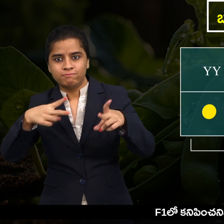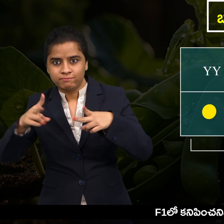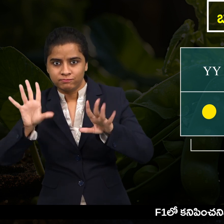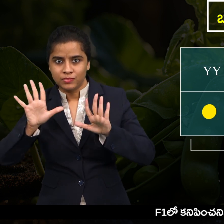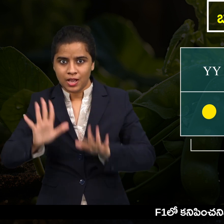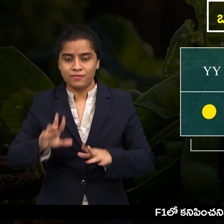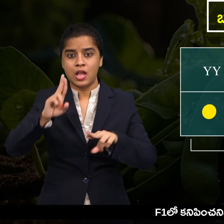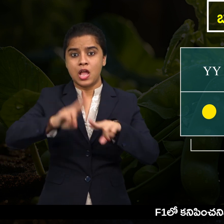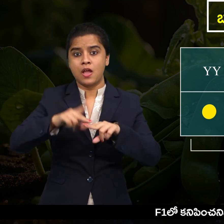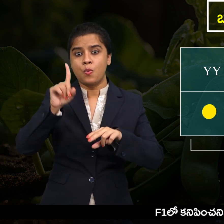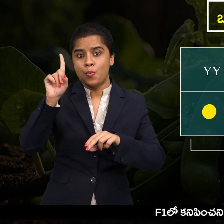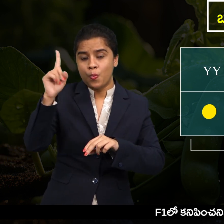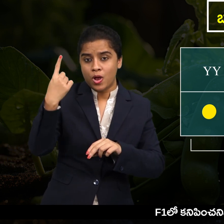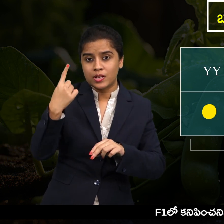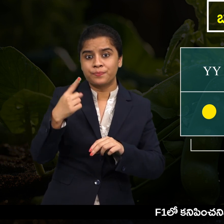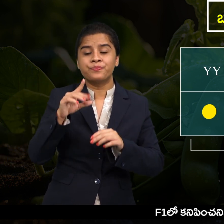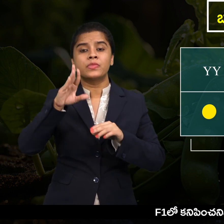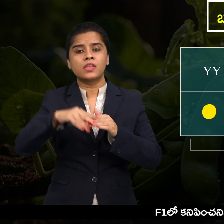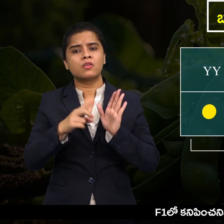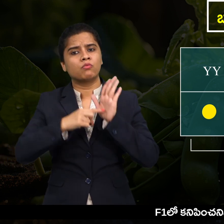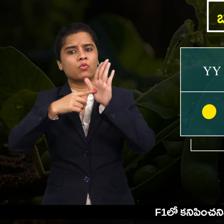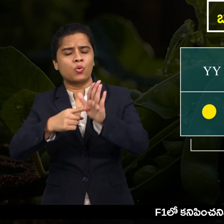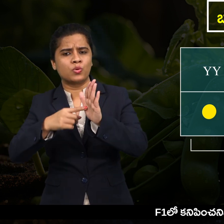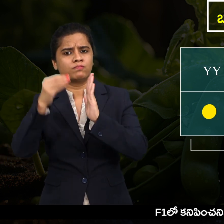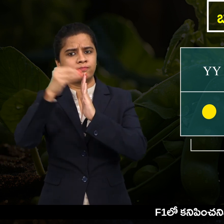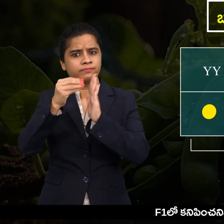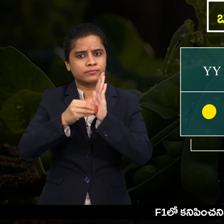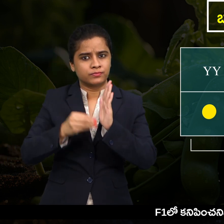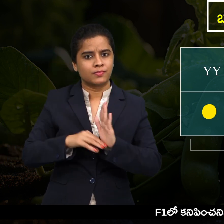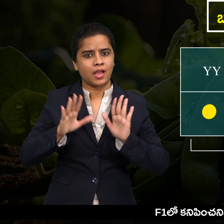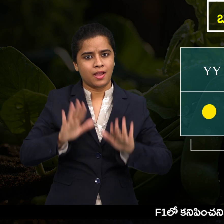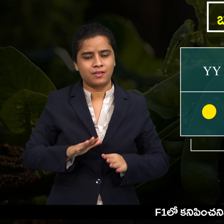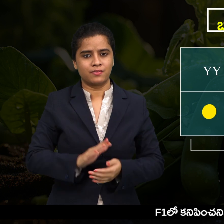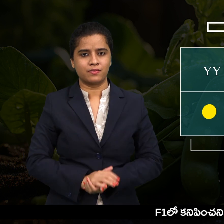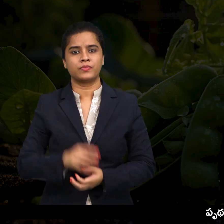F1లో కనిపించినవి అంతర్గత లక్షణాంశాలు.